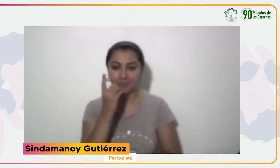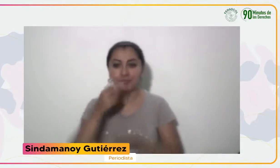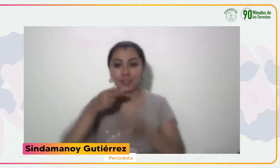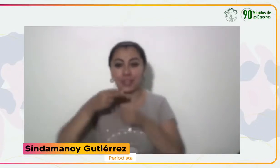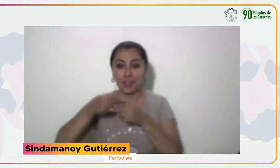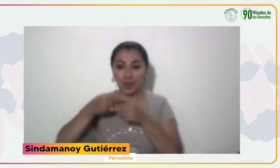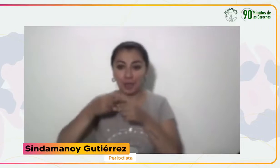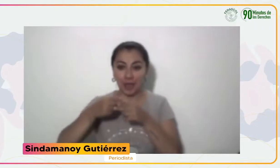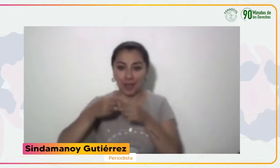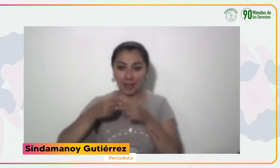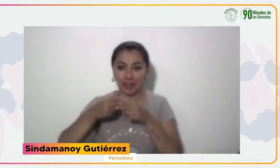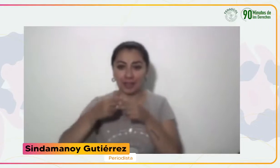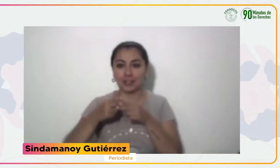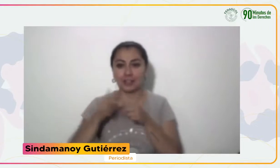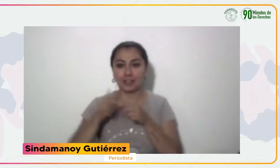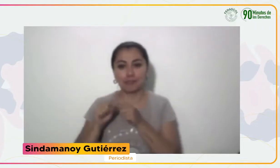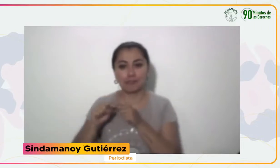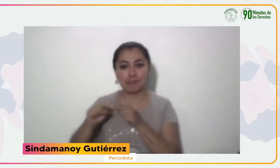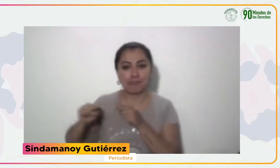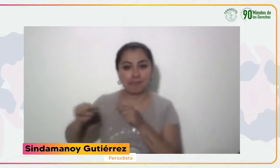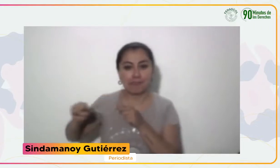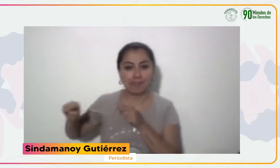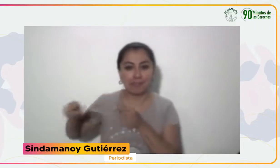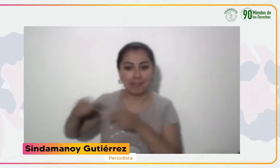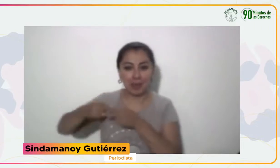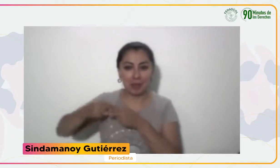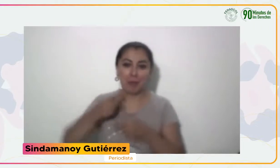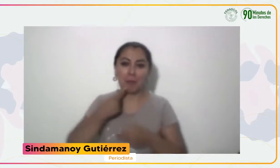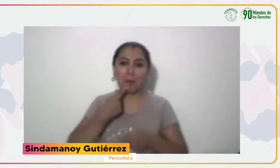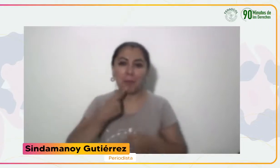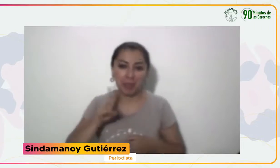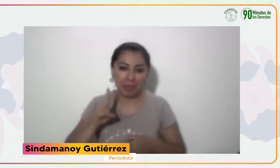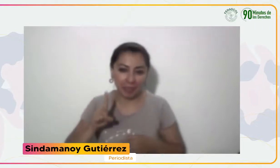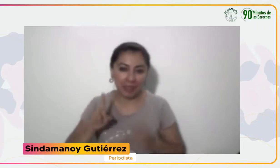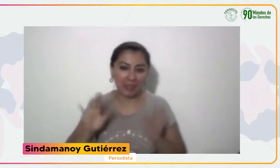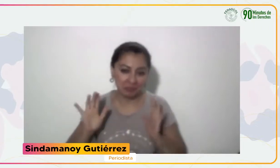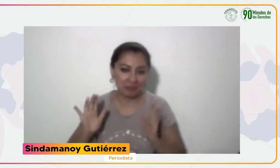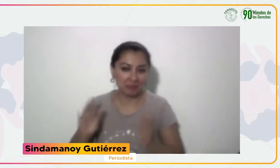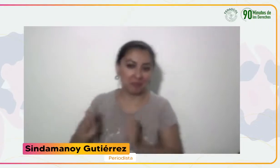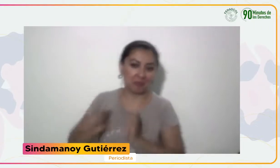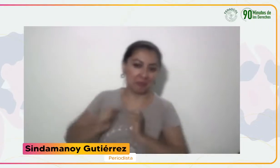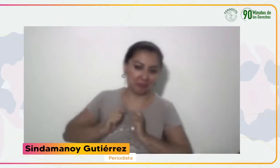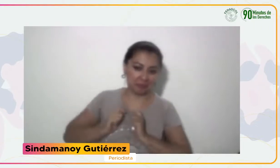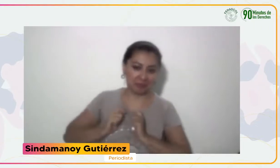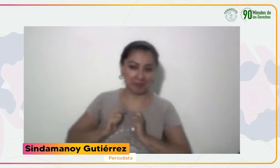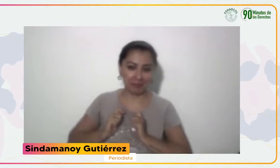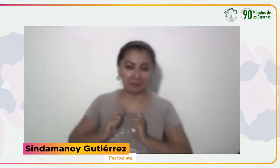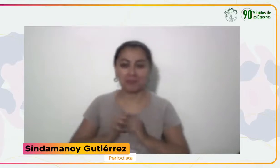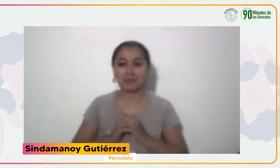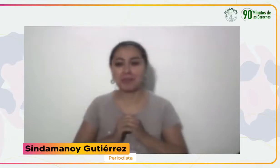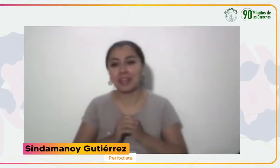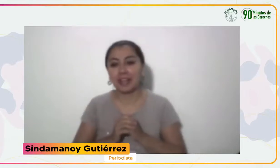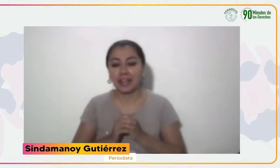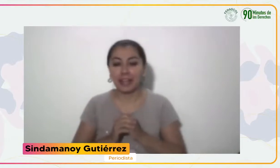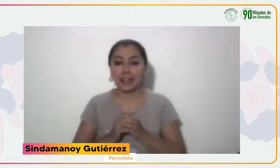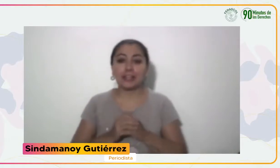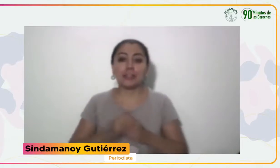seña. Mi nombre es como el que ven aquí, sí es un poco extraño, pero bueno, fue con el nombre